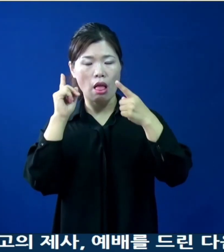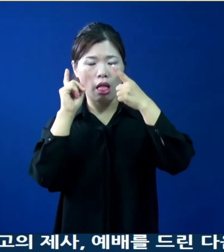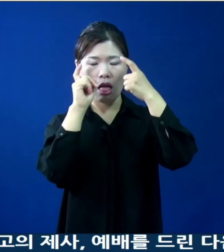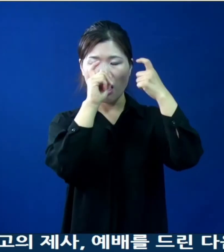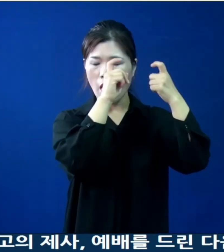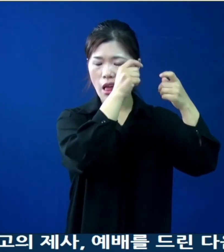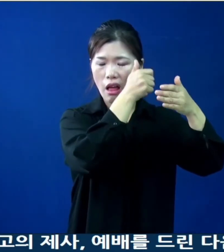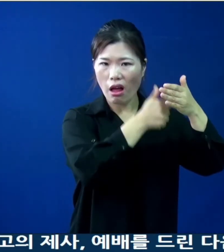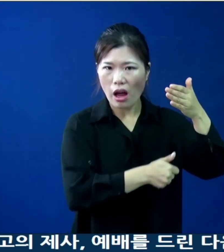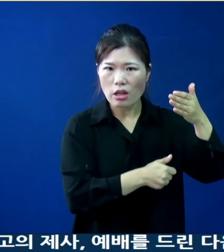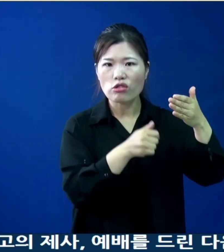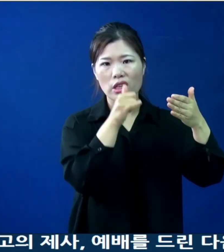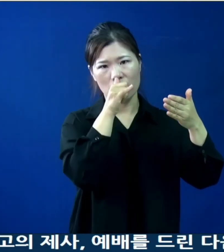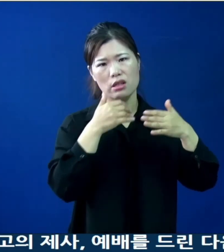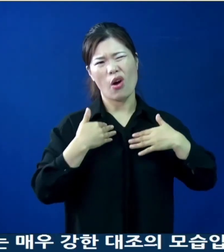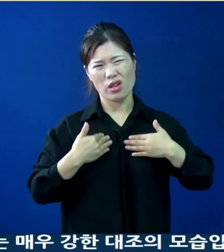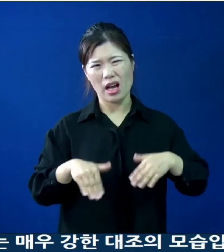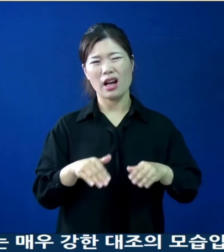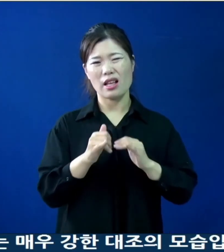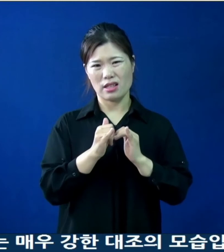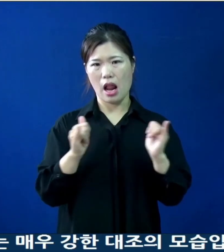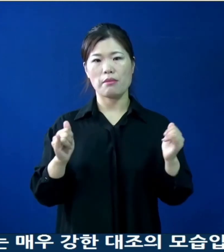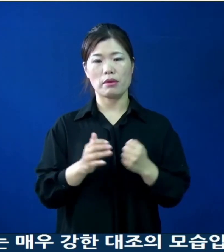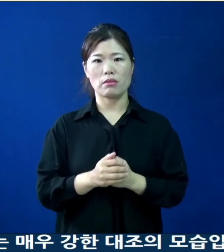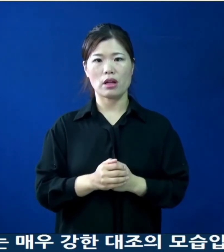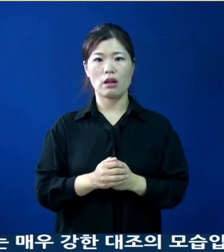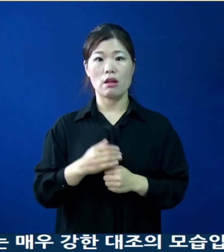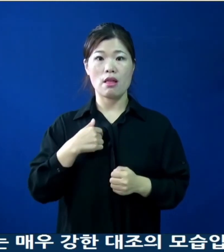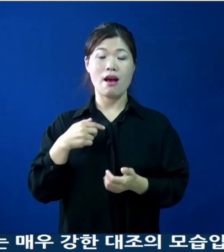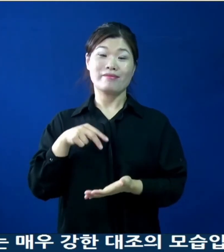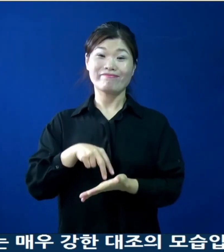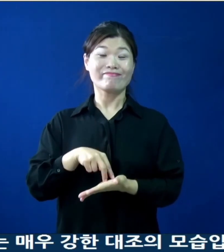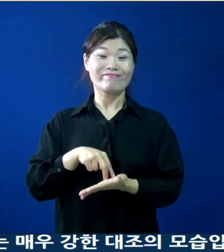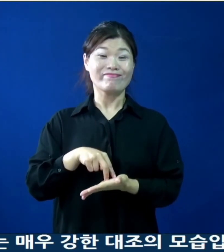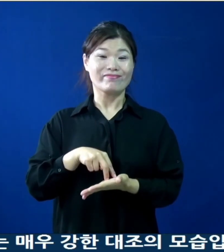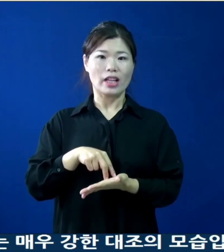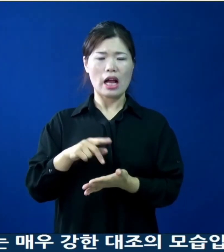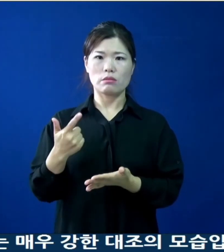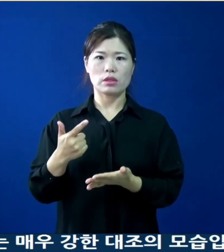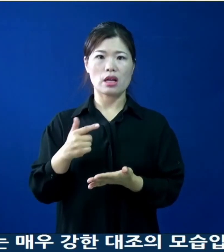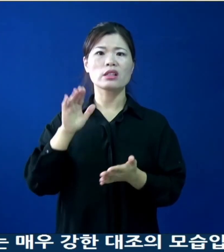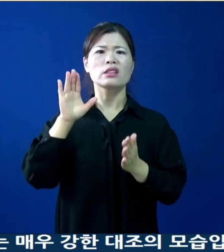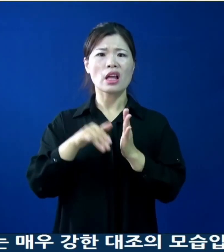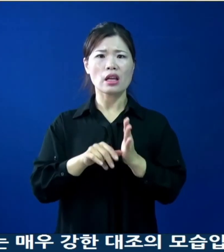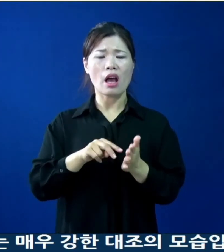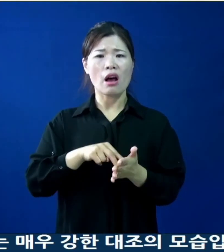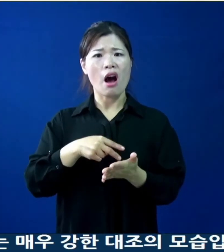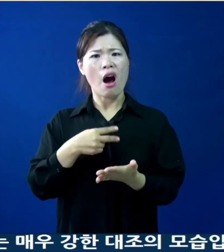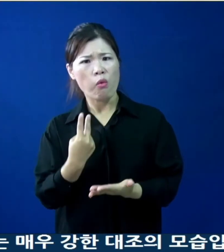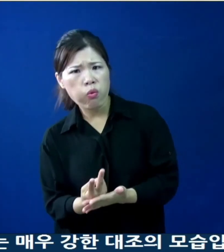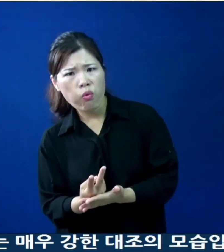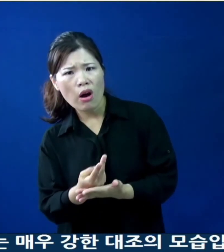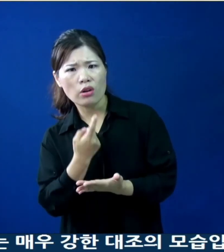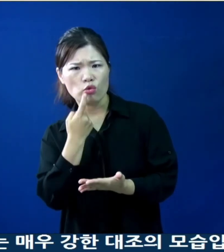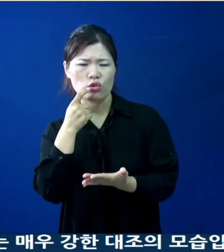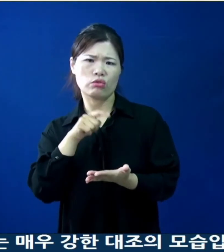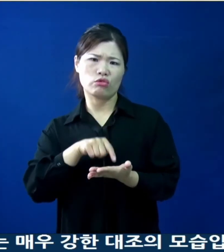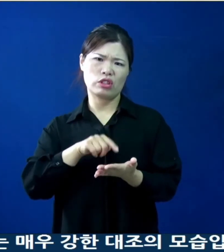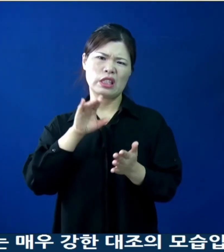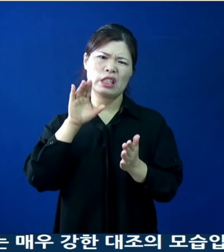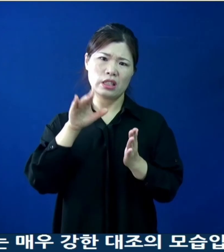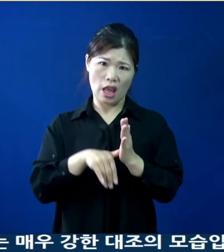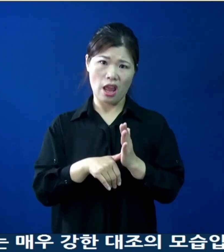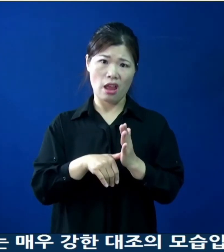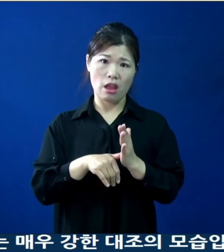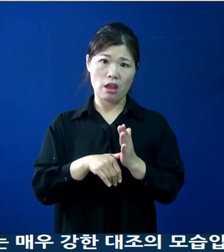연약한 존재라는 것이죠. 서 있다고 생각할 때 바로 그때가 넘어지기 쉬운 때가 아니라